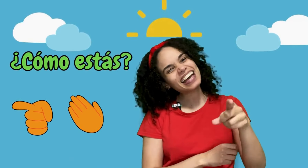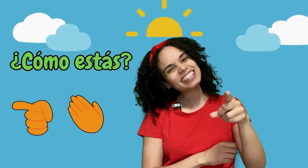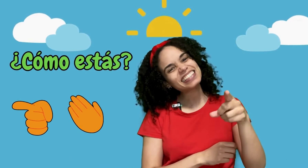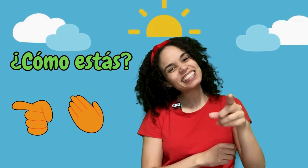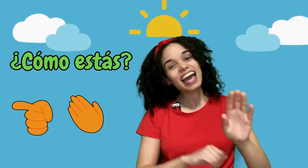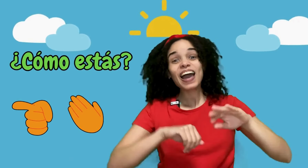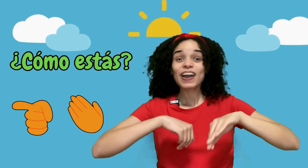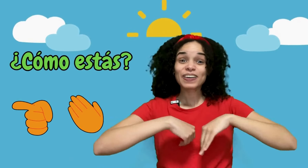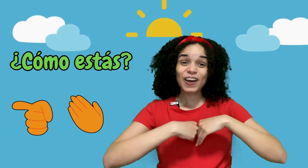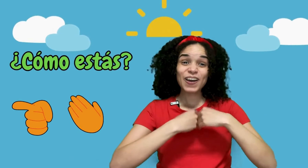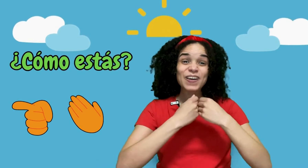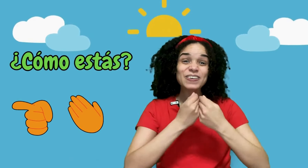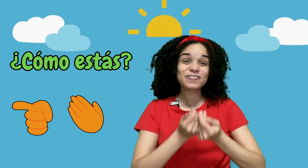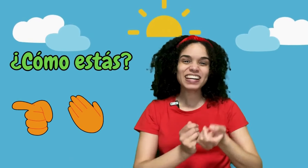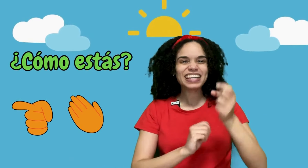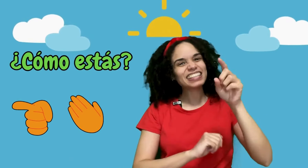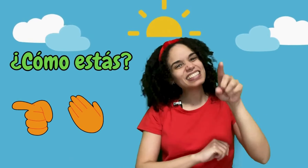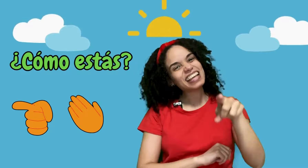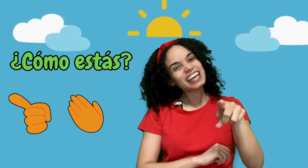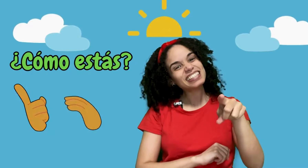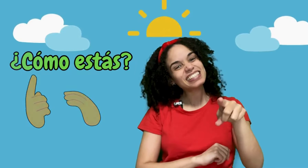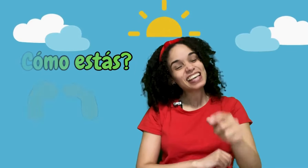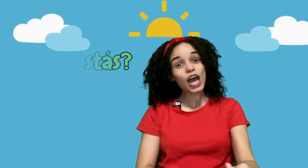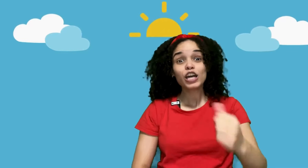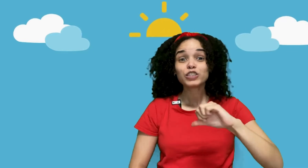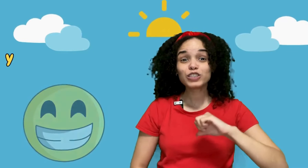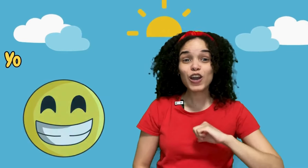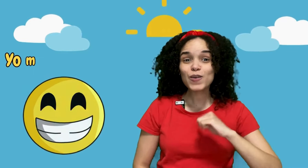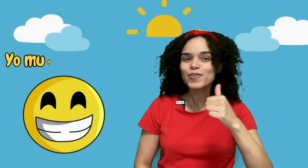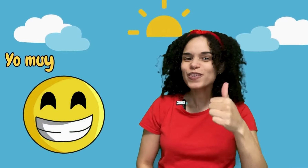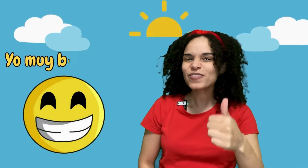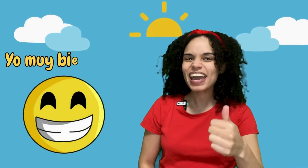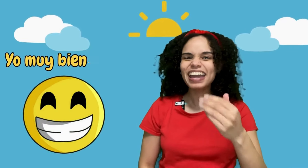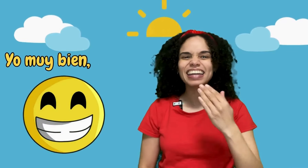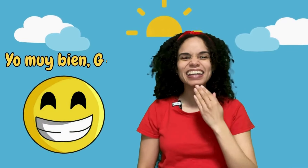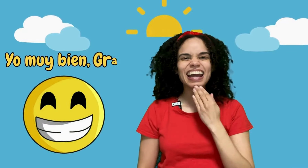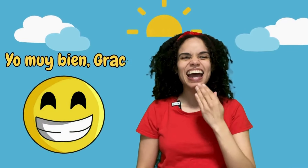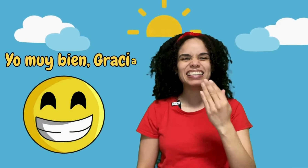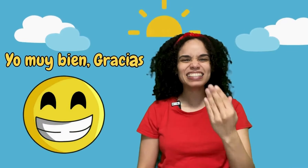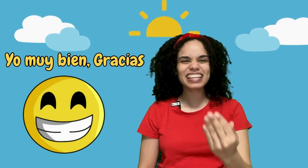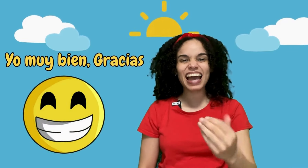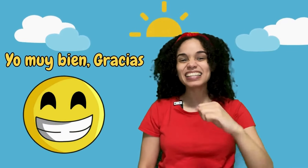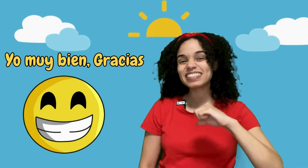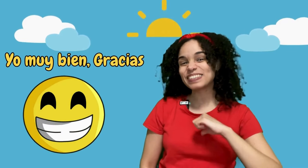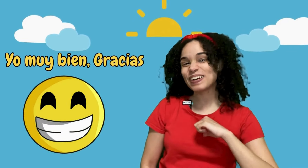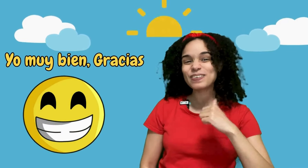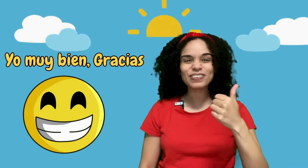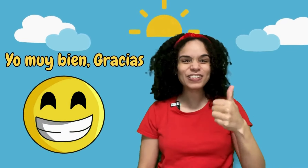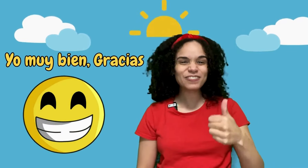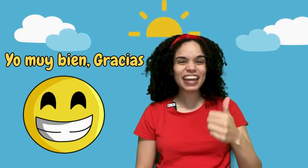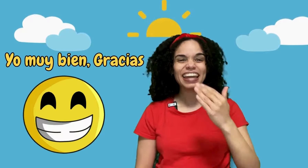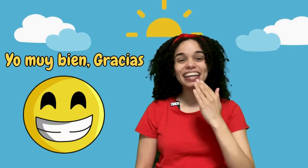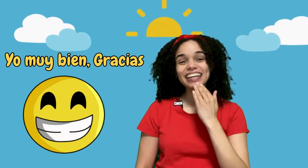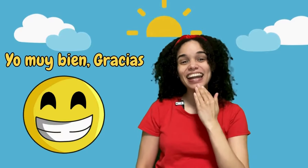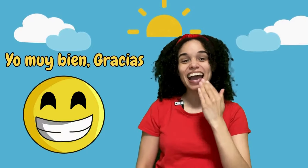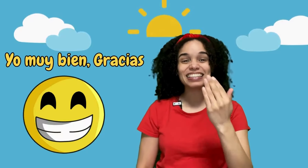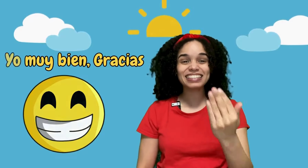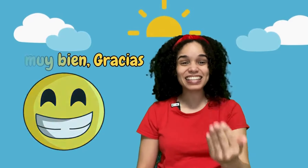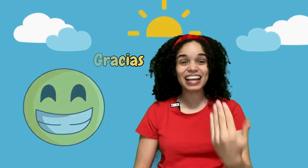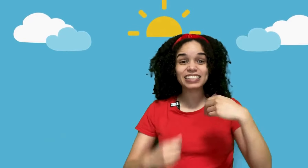estás Cómo estás Yo muy bien gracias Yo muy bien gracias